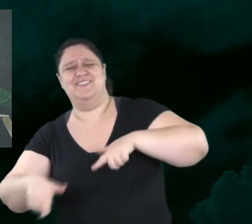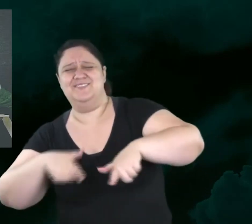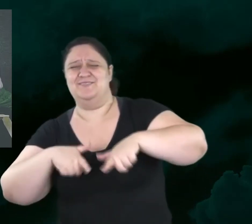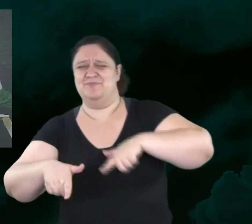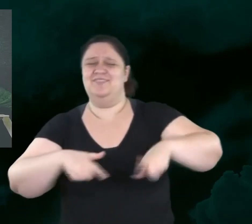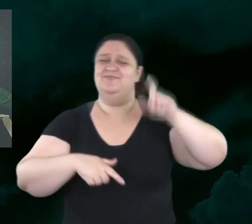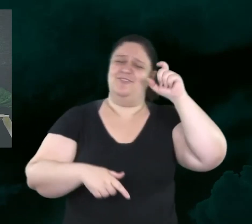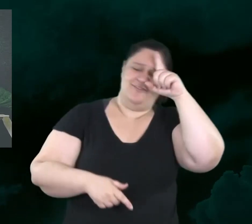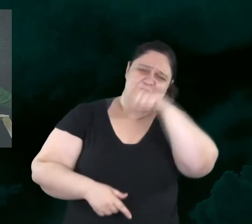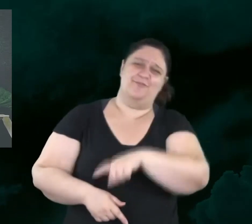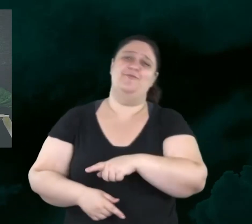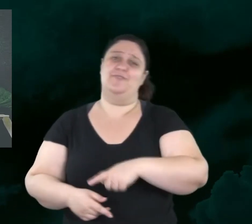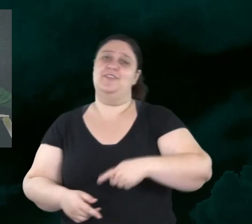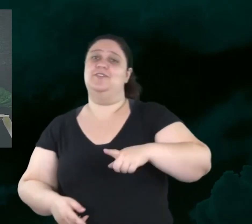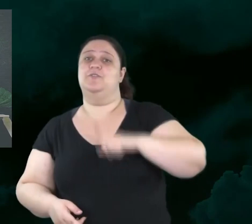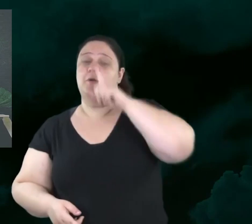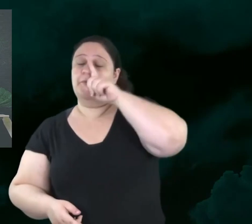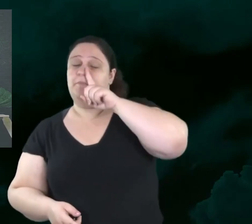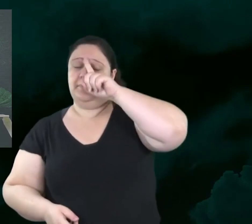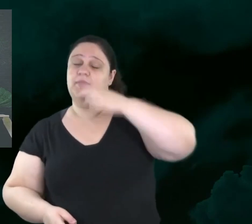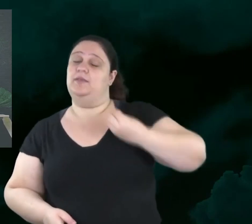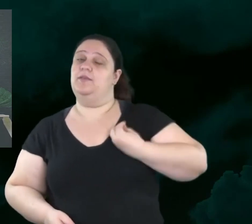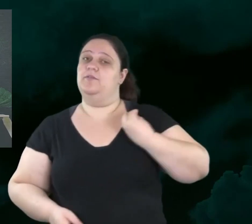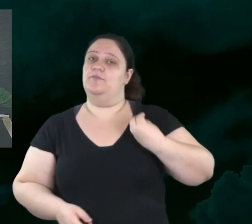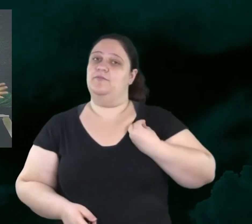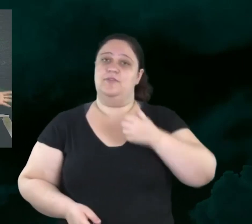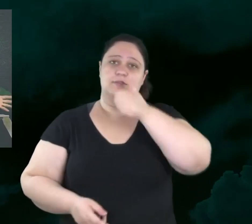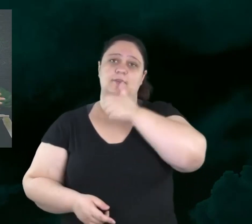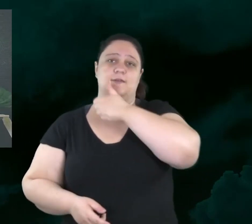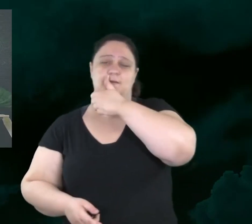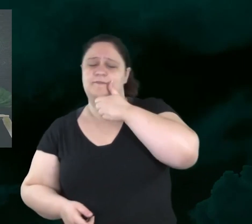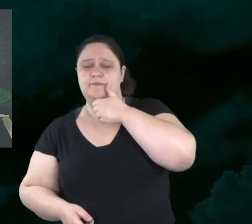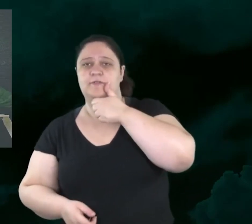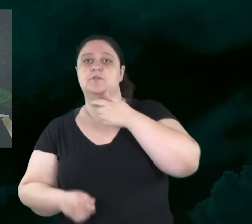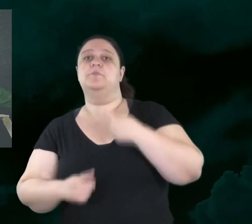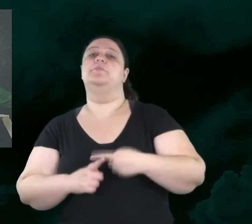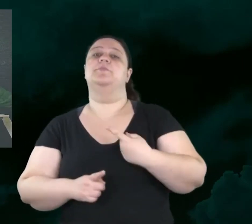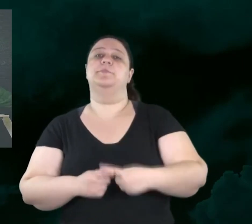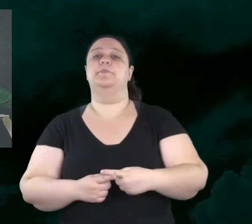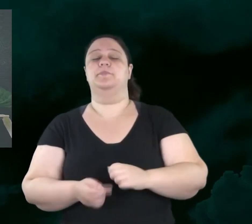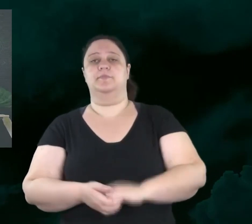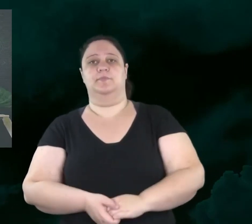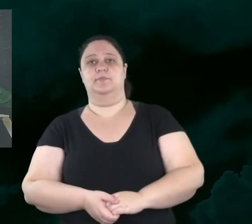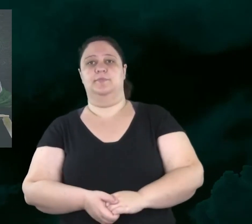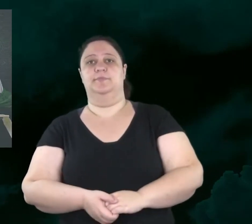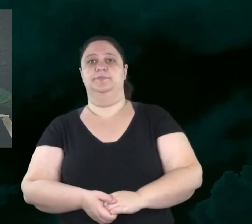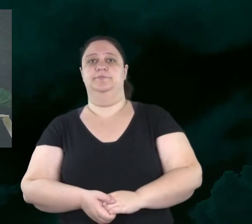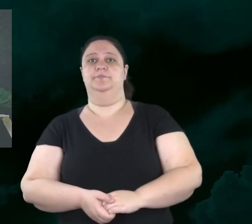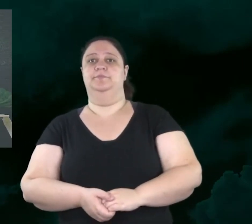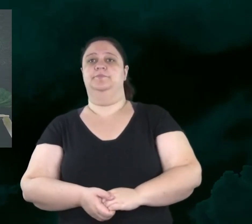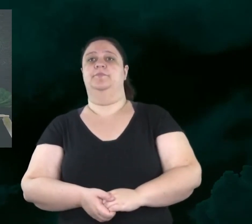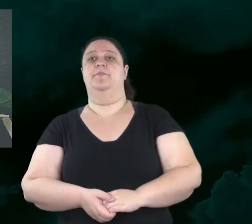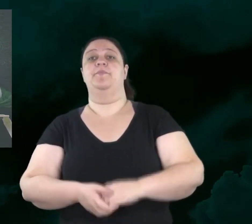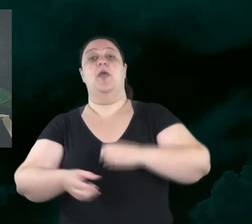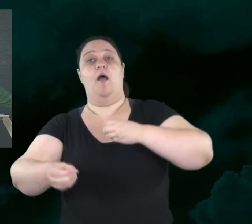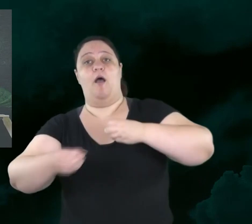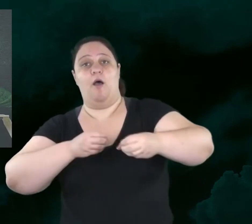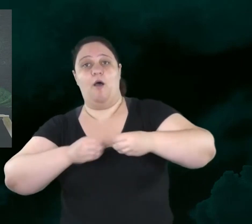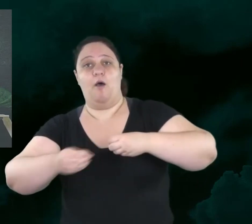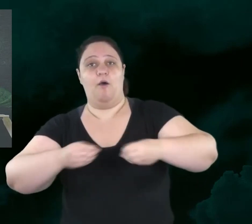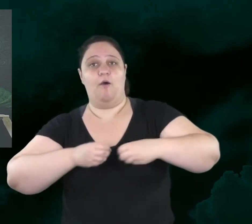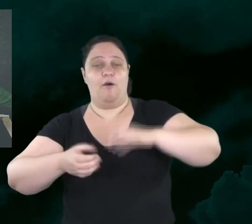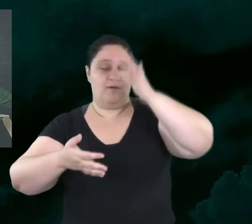com risco de vida, com sacrifício. Por quê? Essa grande mudança é por causa da obra de